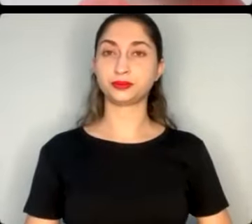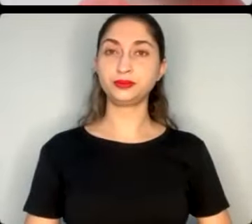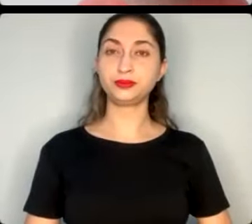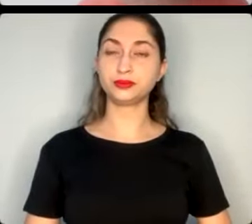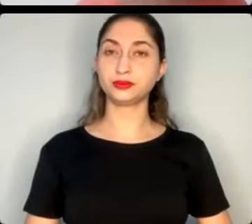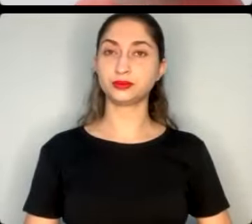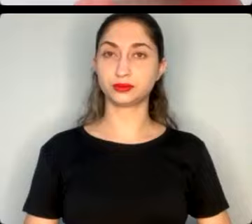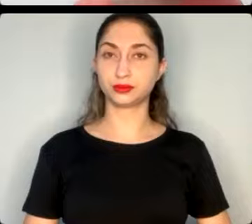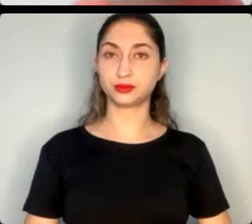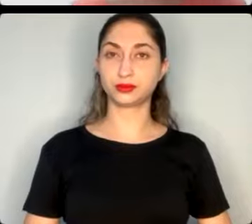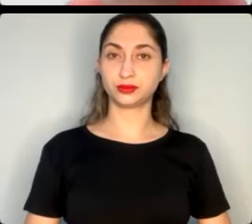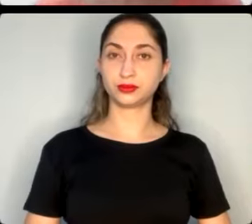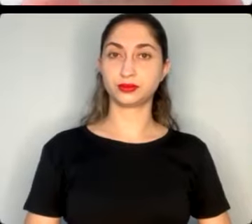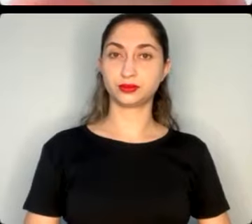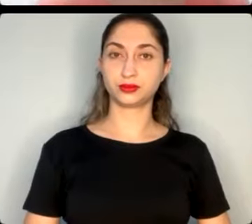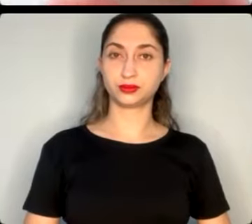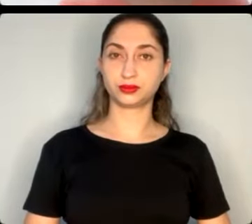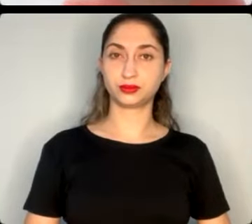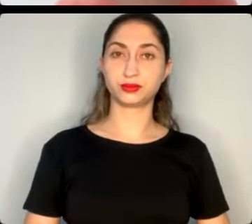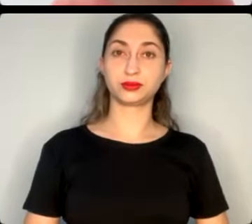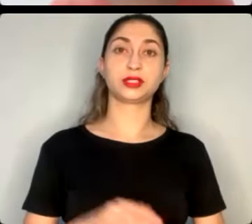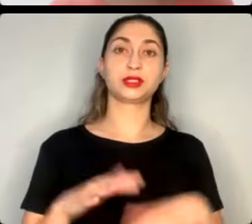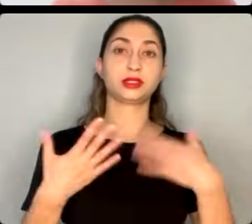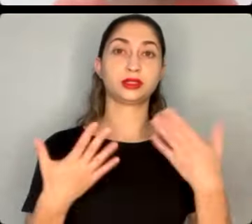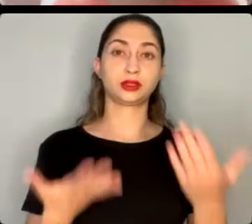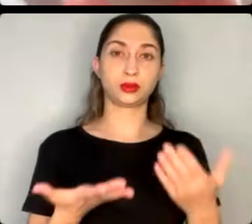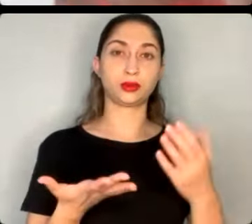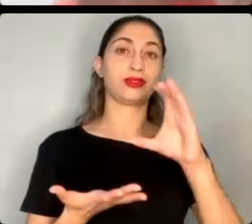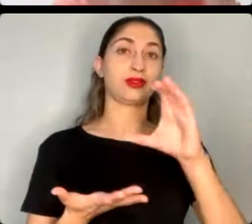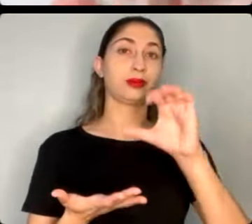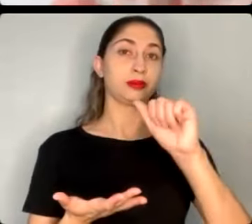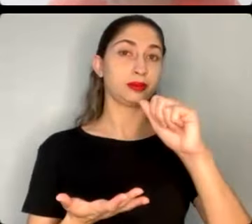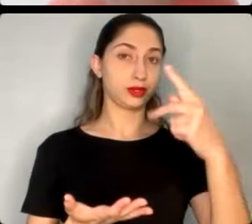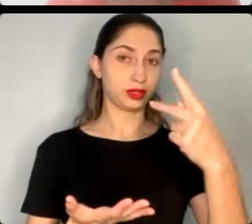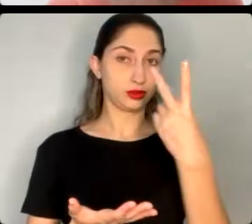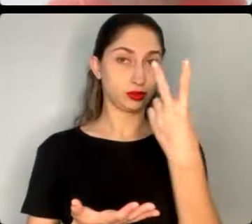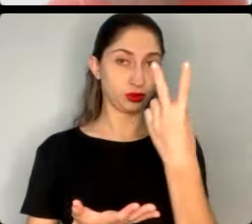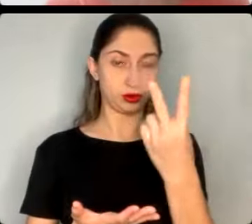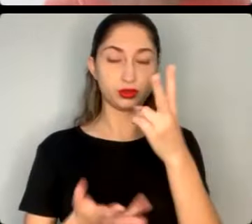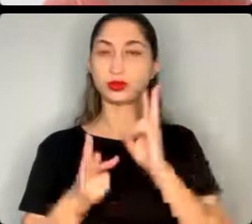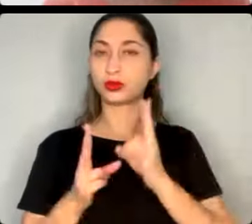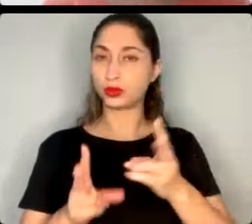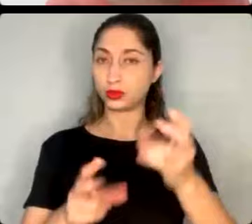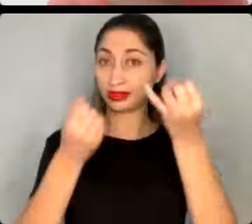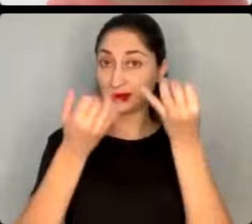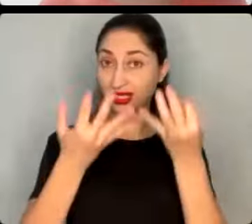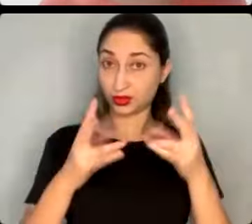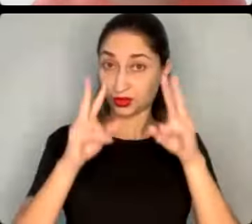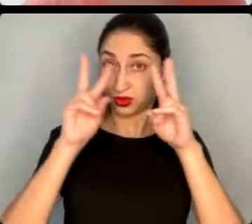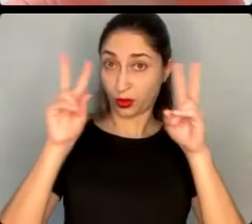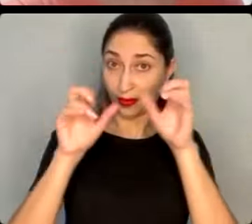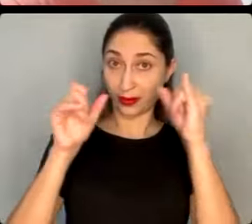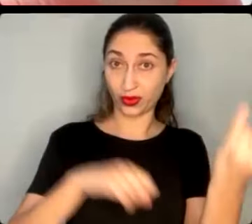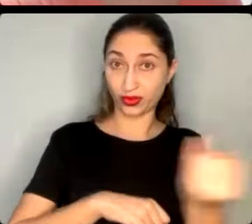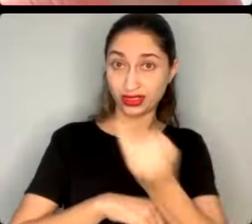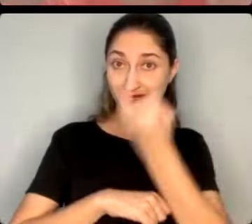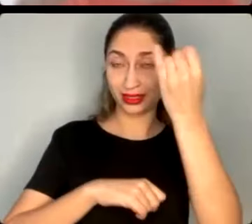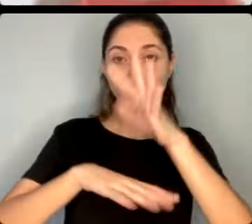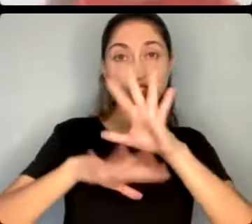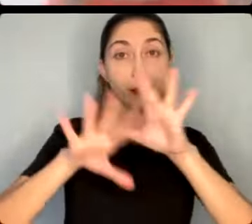para finalizar o segundo capítulo, a gente fala das mãos, a importância das mãos, como que